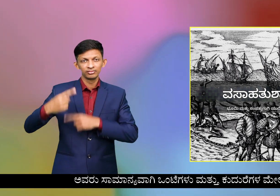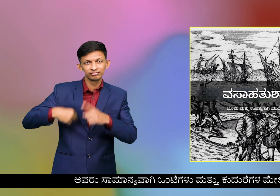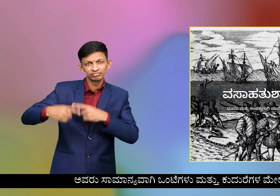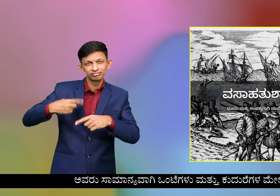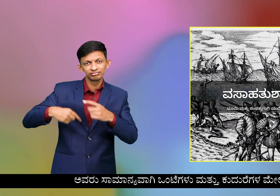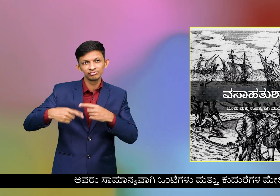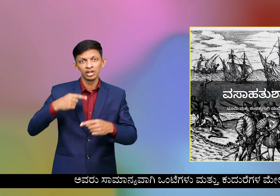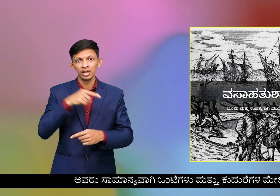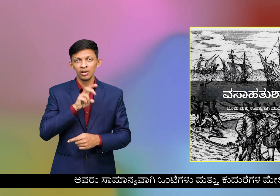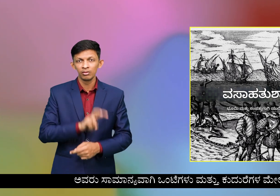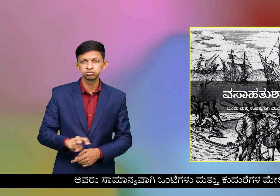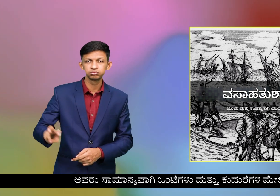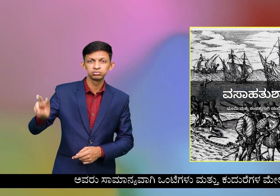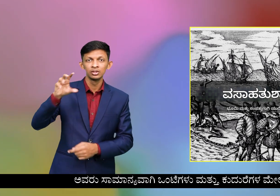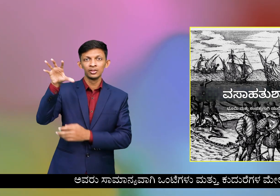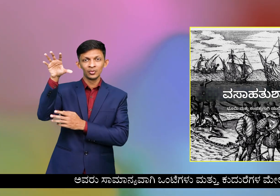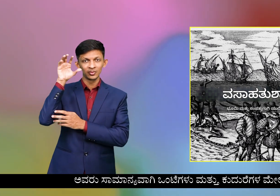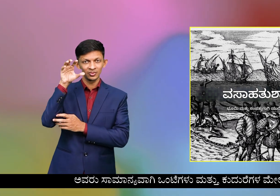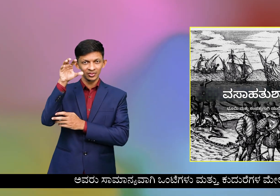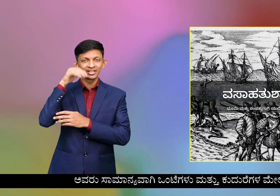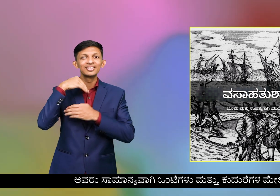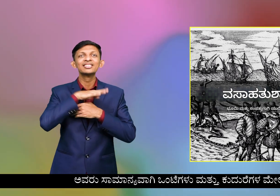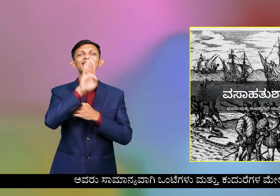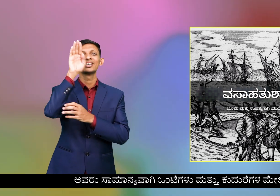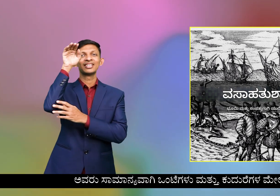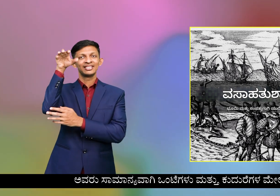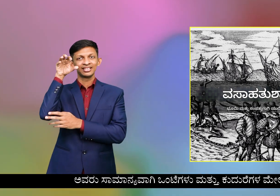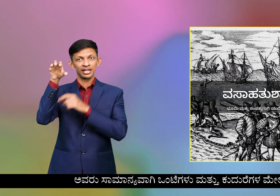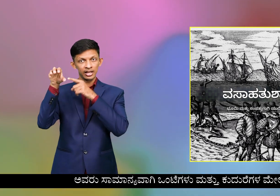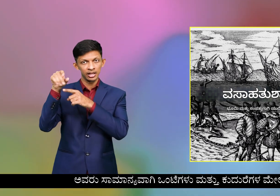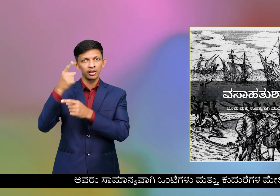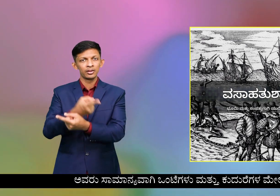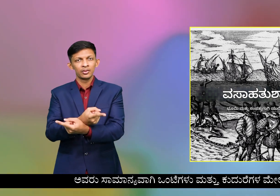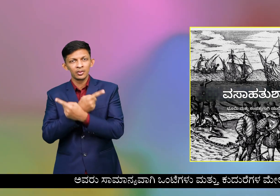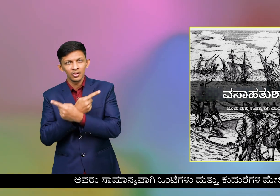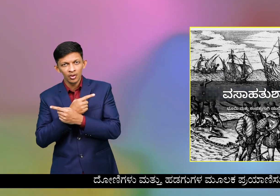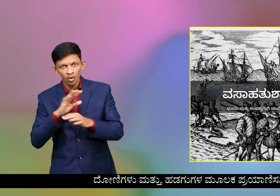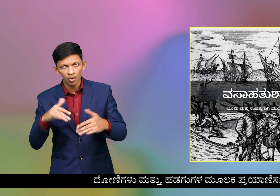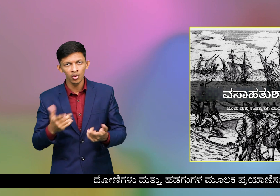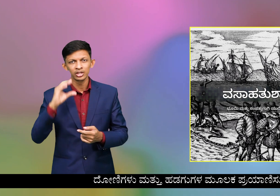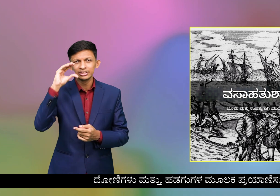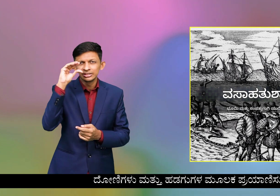ಅವರು ಸಾಮಾನ್ಯವಾಗಿ ಒಂಟೆಗಳು ಮತ್ತು ಕುದುರೆಗಳ ಮೇಲೆ ಅಥವಾ ಸಣ್ಣ ದೋಣಿಗಳು